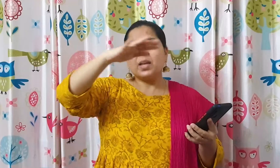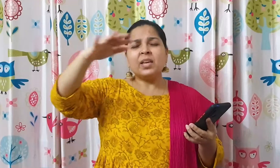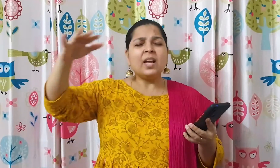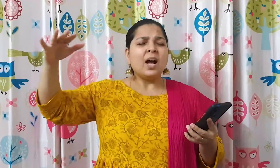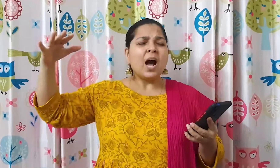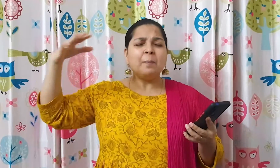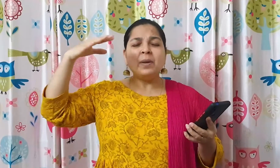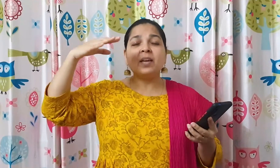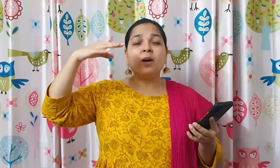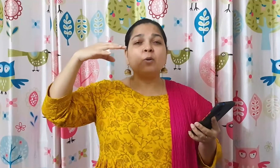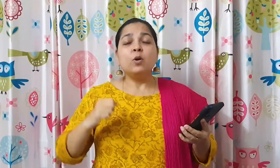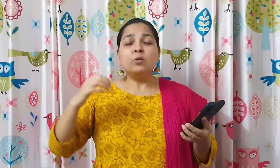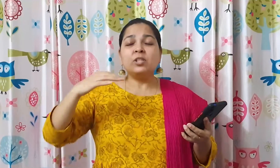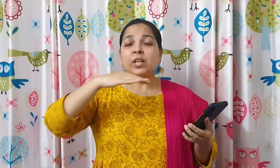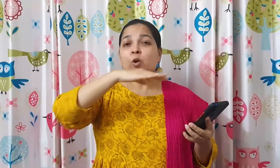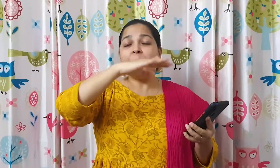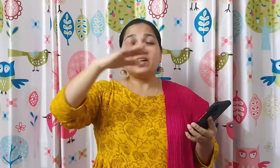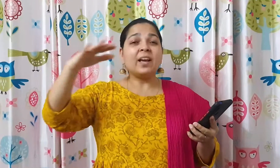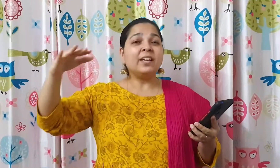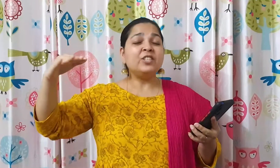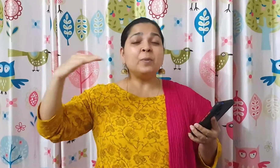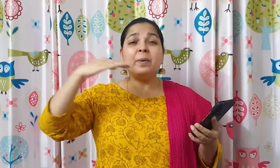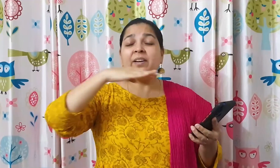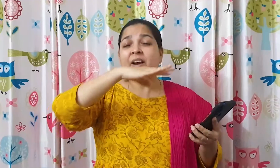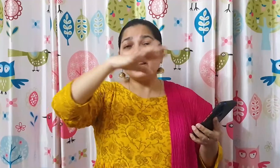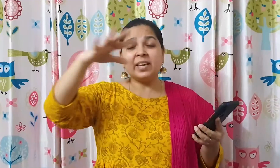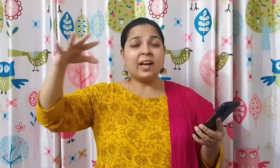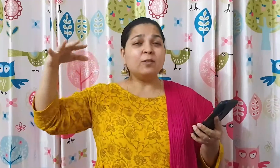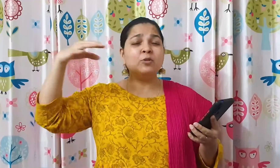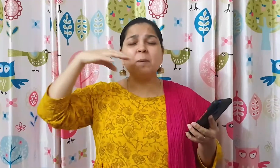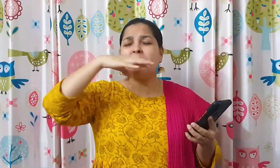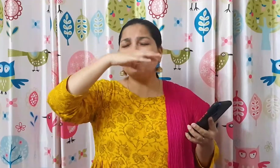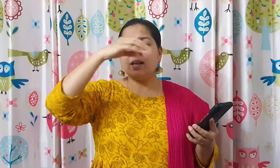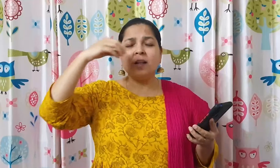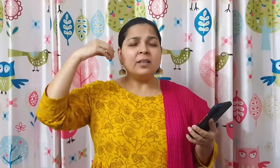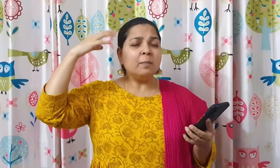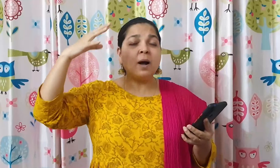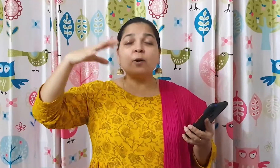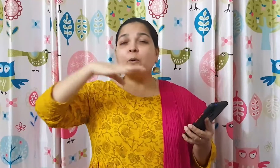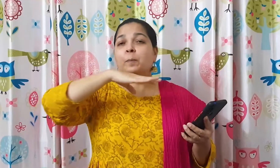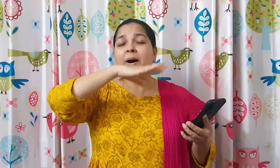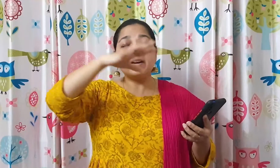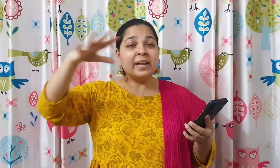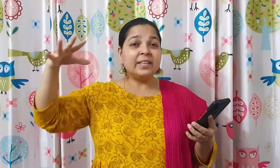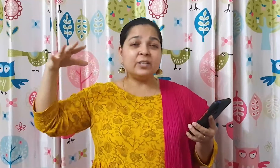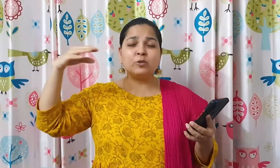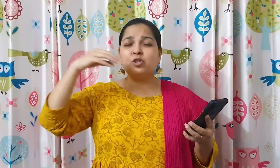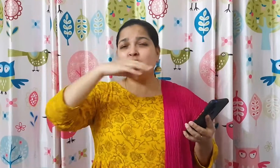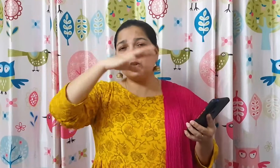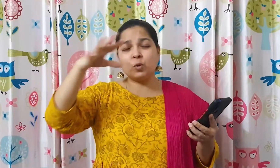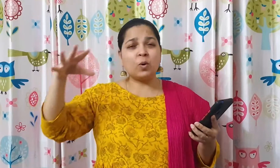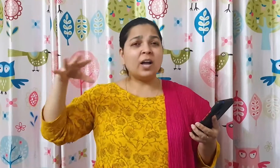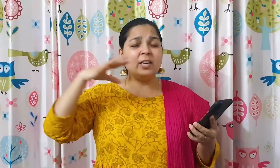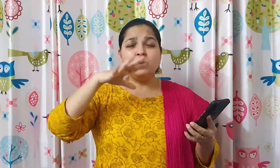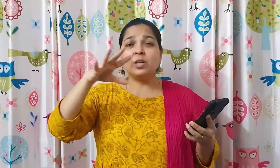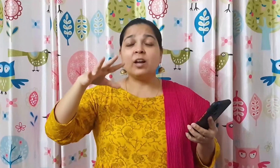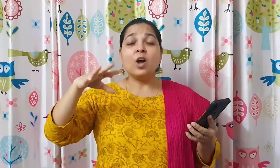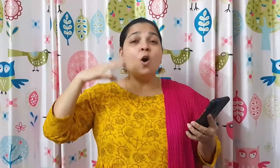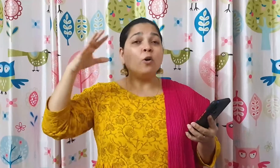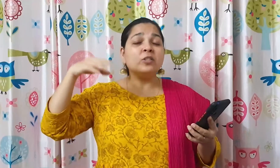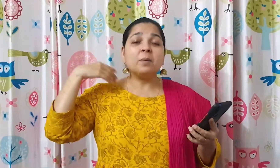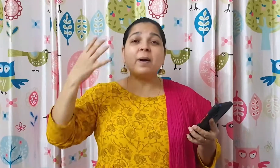যিটো একেবাৰে স্পষ্ট হ'ব লাগে। ঈশ্বৰে কি কৰিছিলে, ঈশ্বৰে সম্পূৰ্ণ স্পষ্ট ছবি অংকন কৰিছিলে,